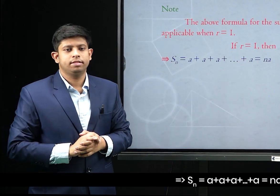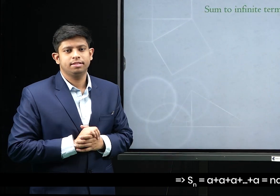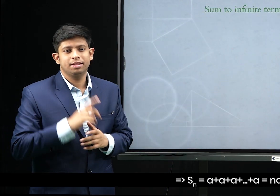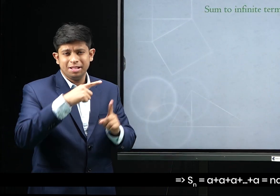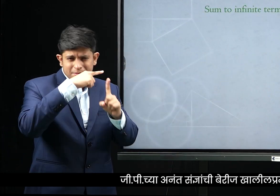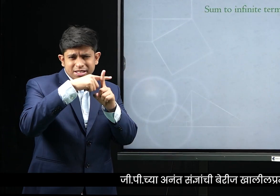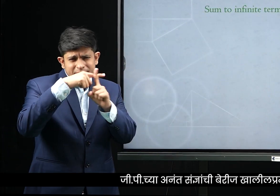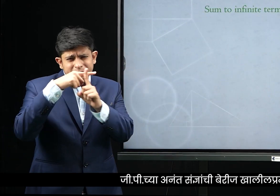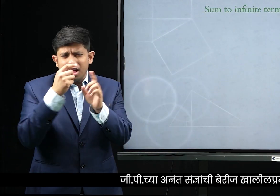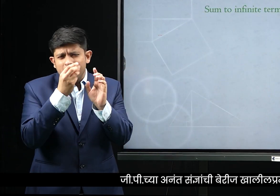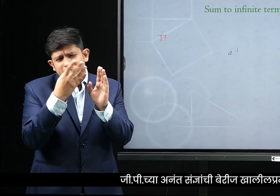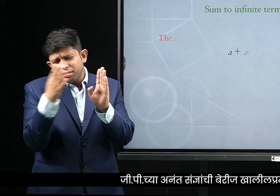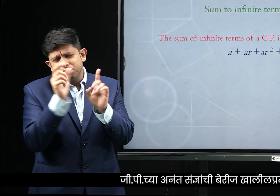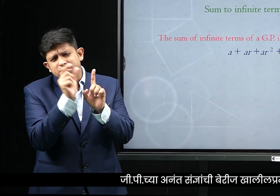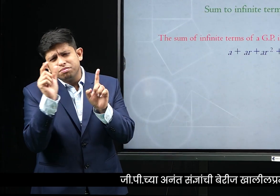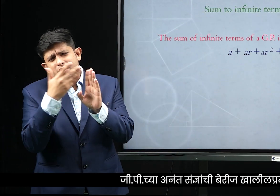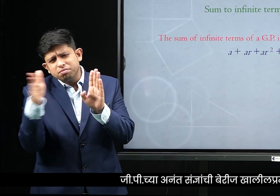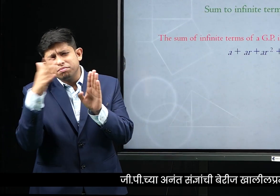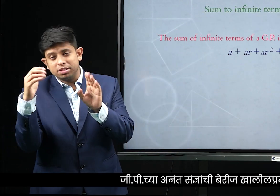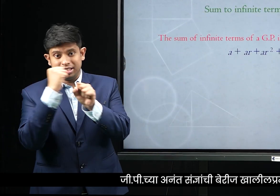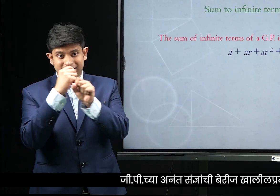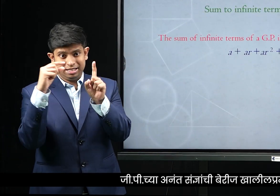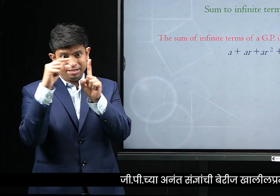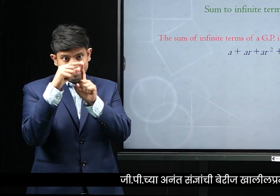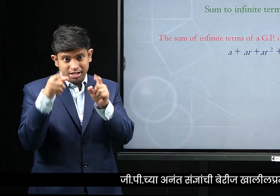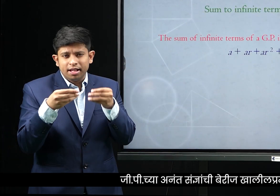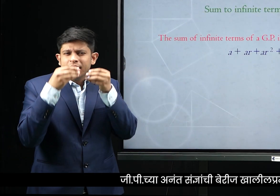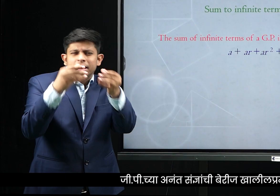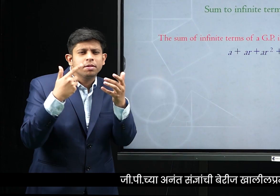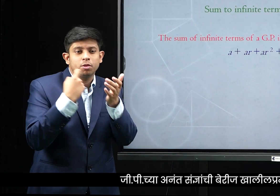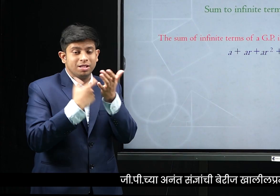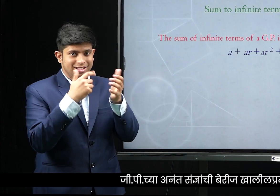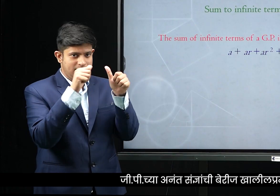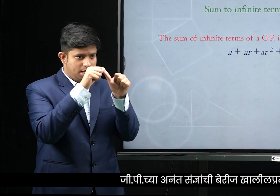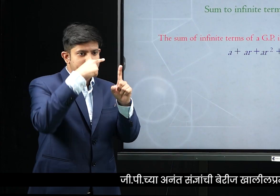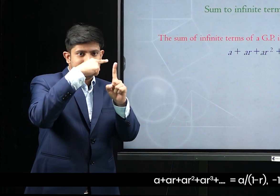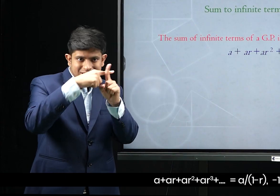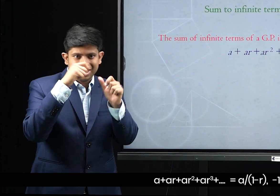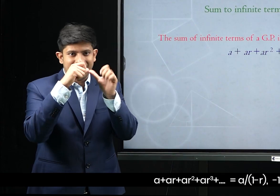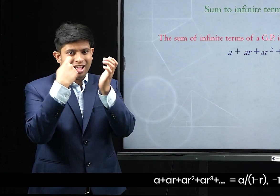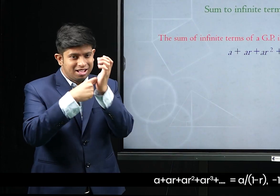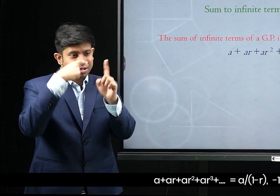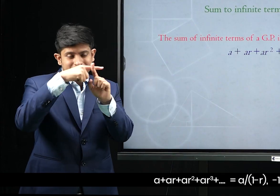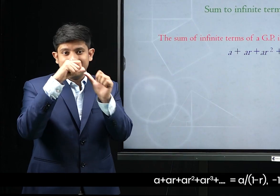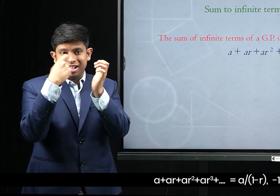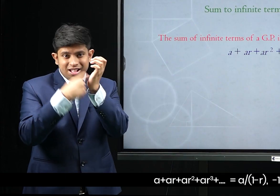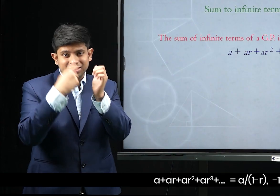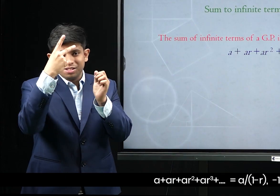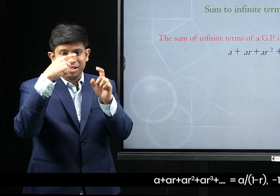GPच्या अनंत संज्ञाची बेरीज खालीलप्रमाणे दिलेली आहे. a plus ar plus ar